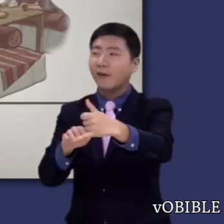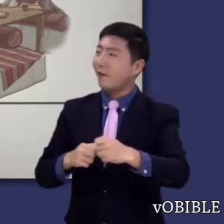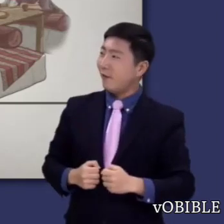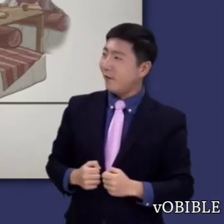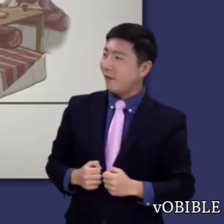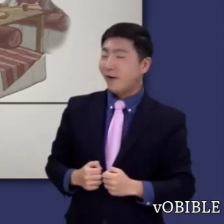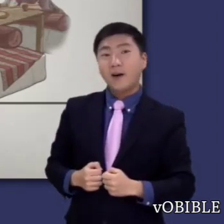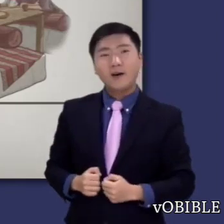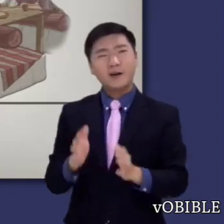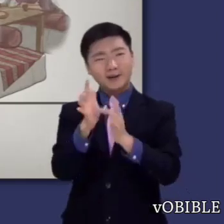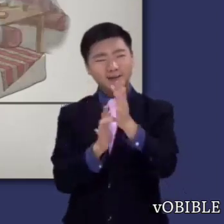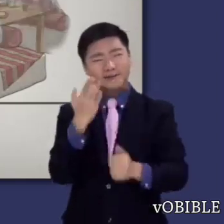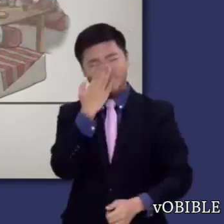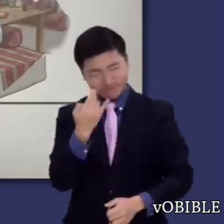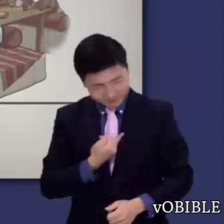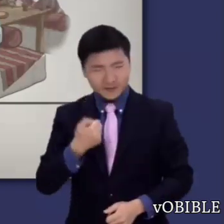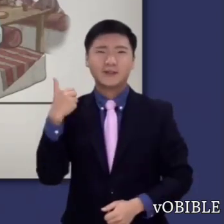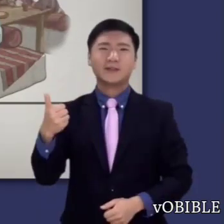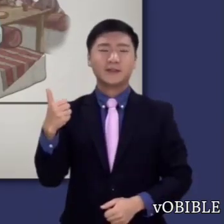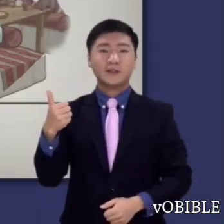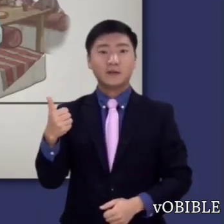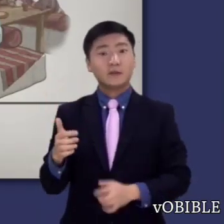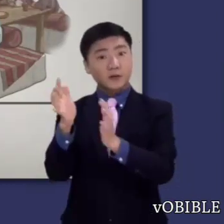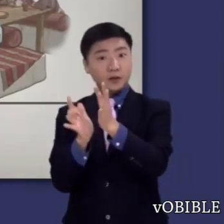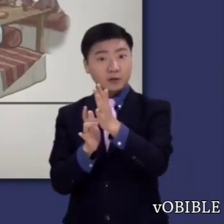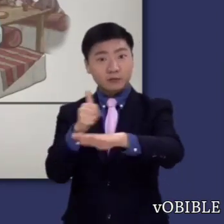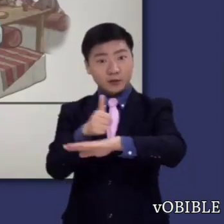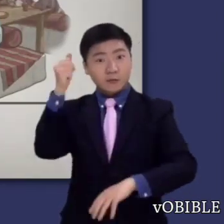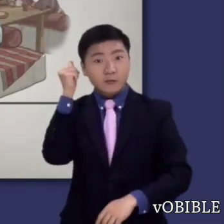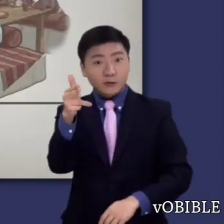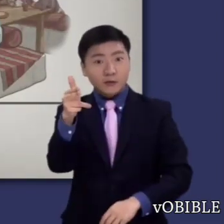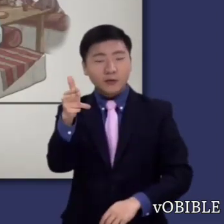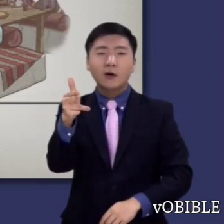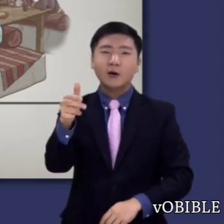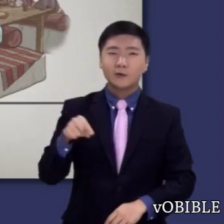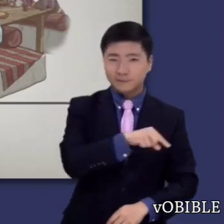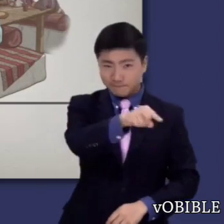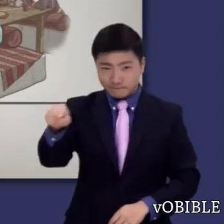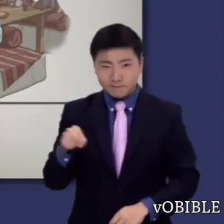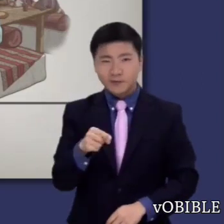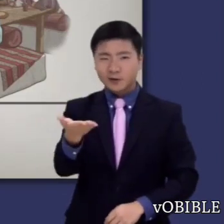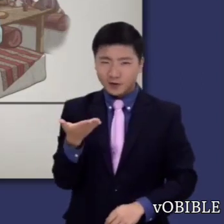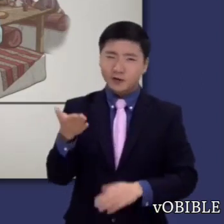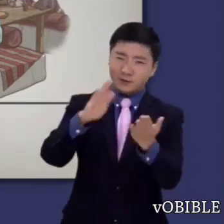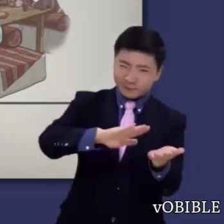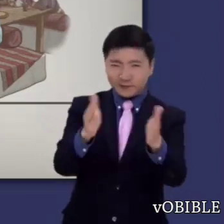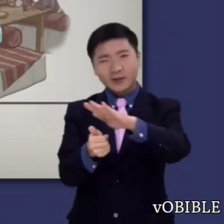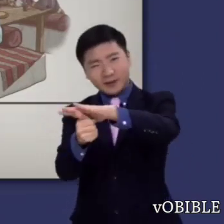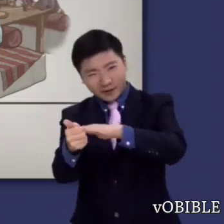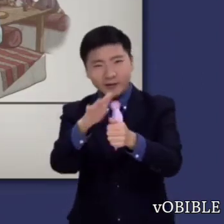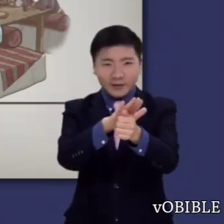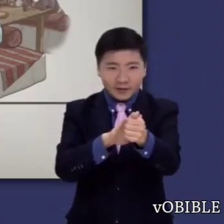仆人的工作。那天晚上，耶稣吩咐门徒说，我给你们一条新诫